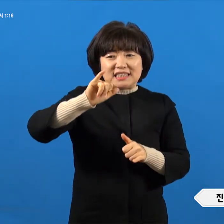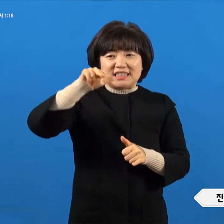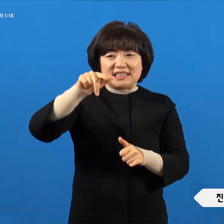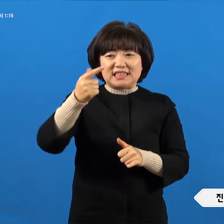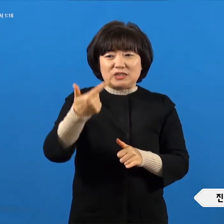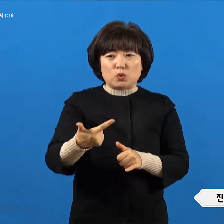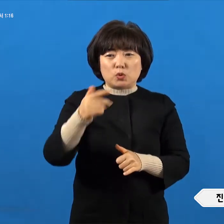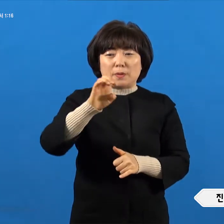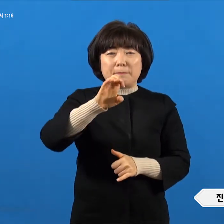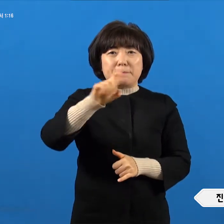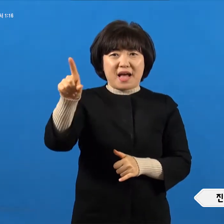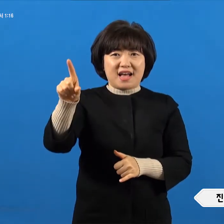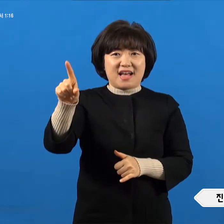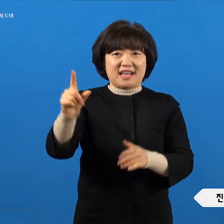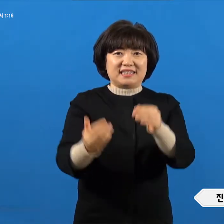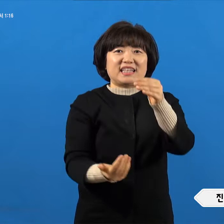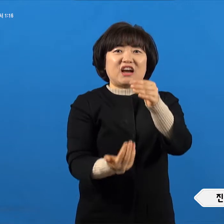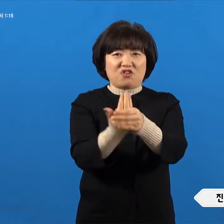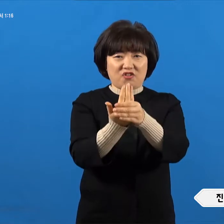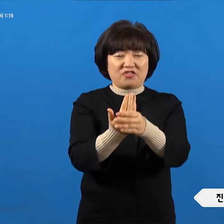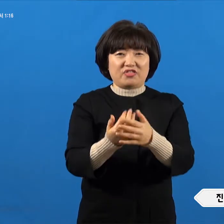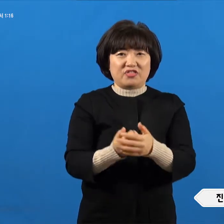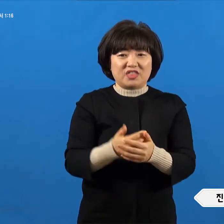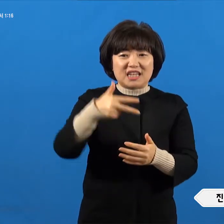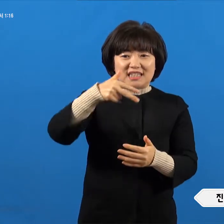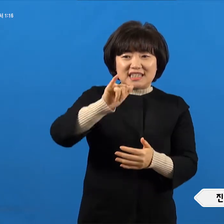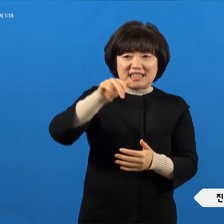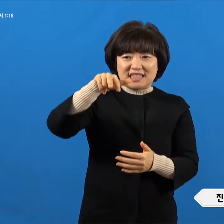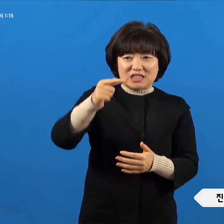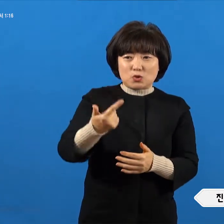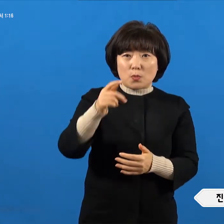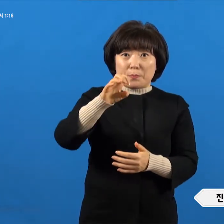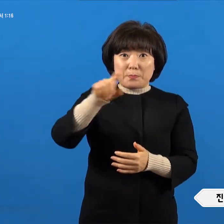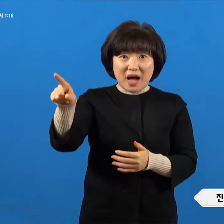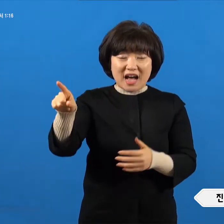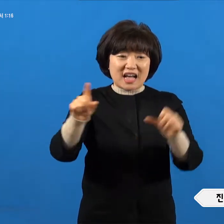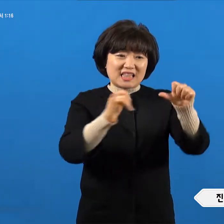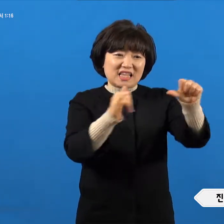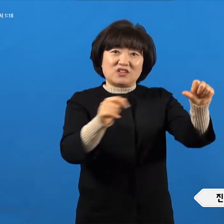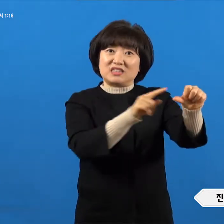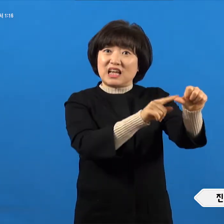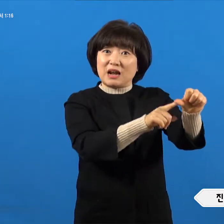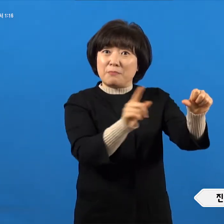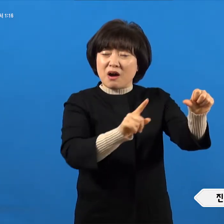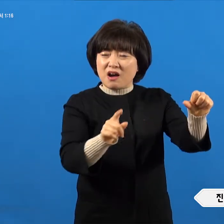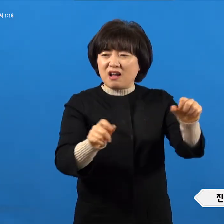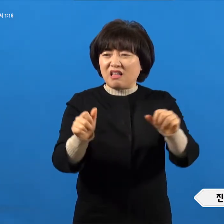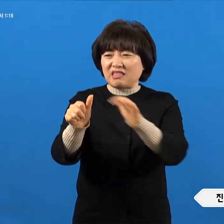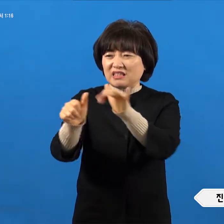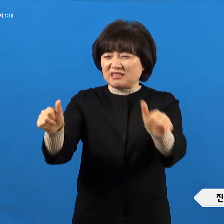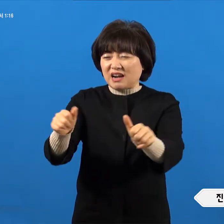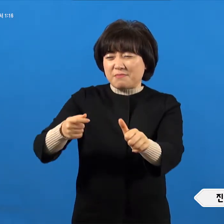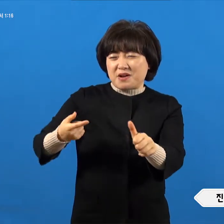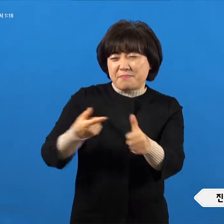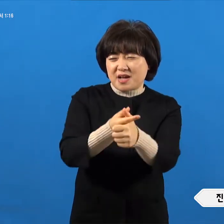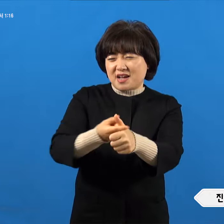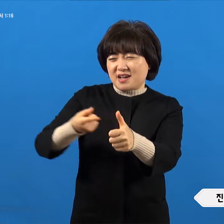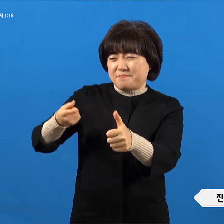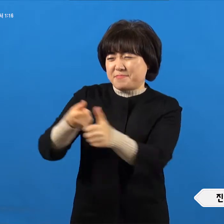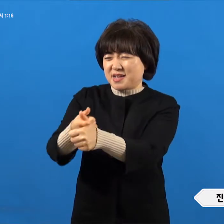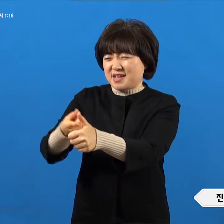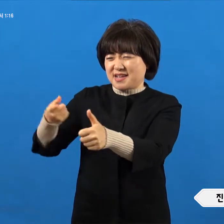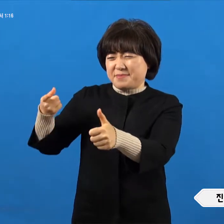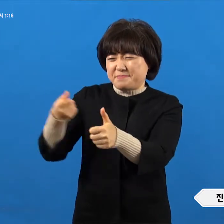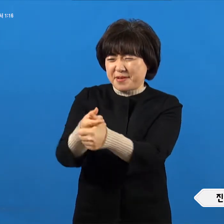지존파 사건입니다. 이 지존파의 5명은 5명을 사람들을 연쇄 살인해서